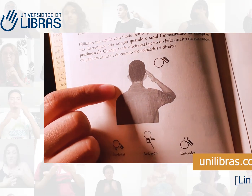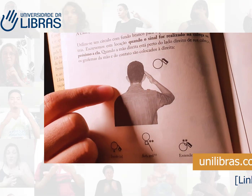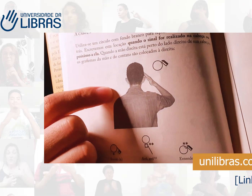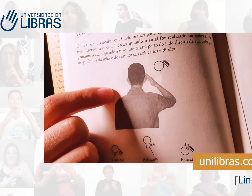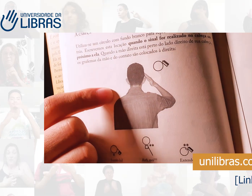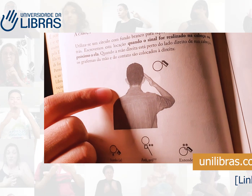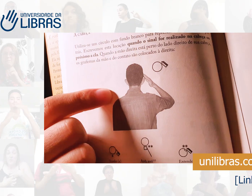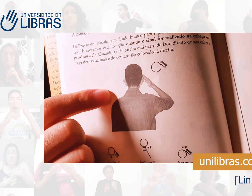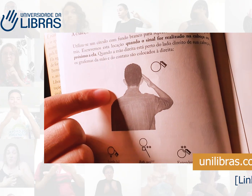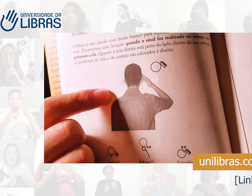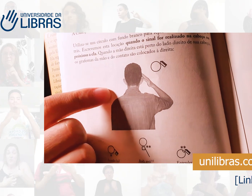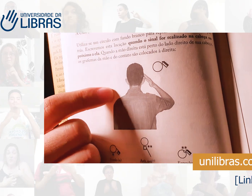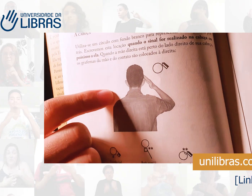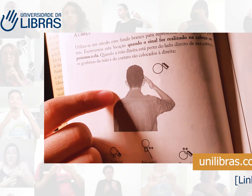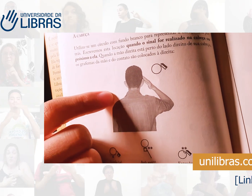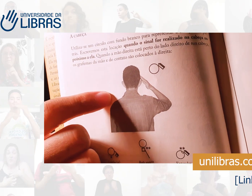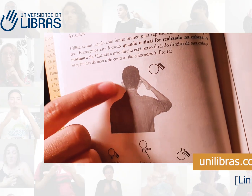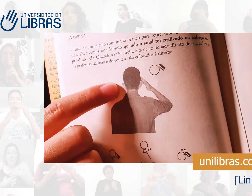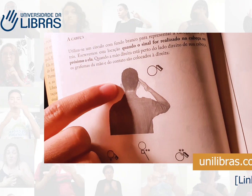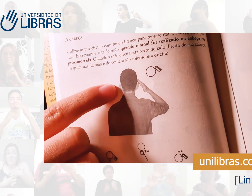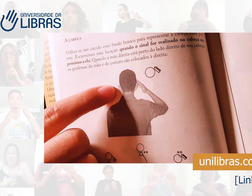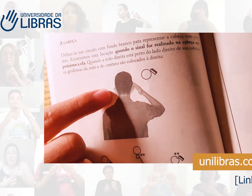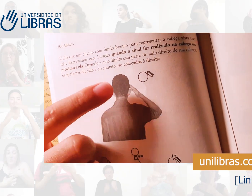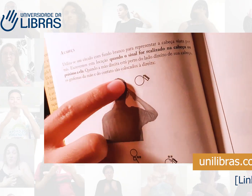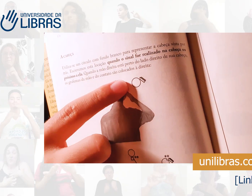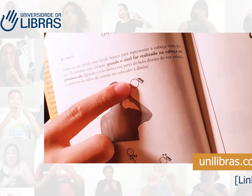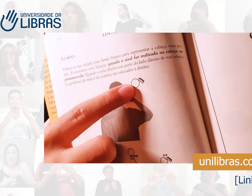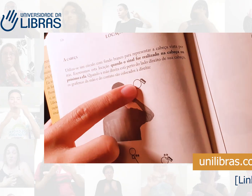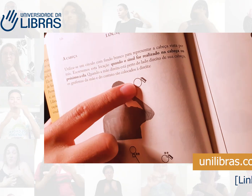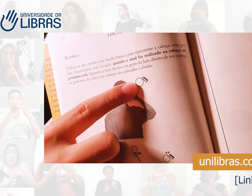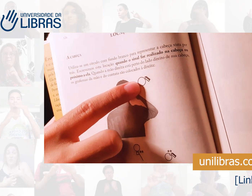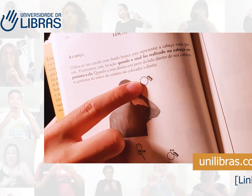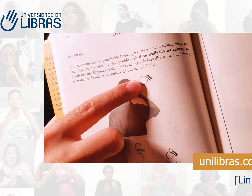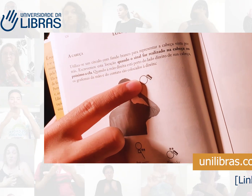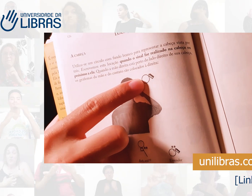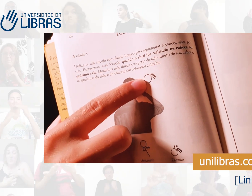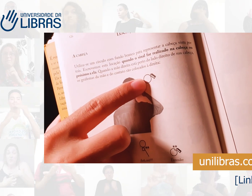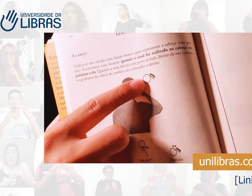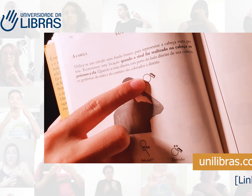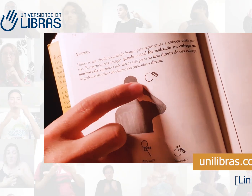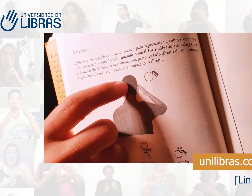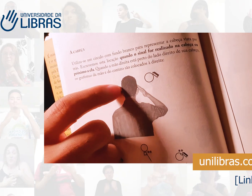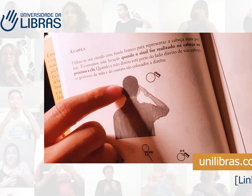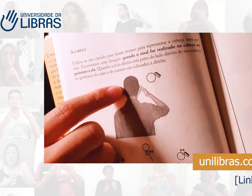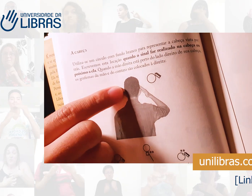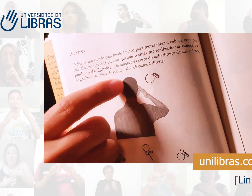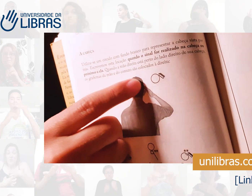cabelo curtinho. Você vê a foto e vê o sinal escrito, percebe?